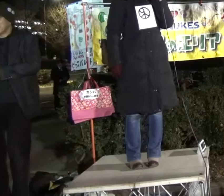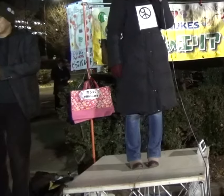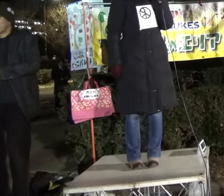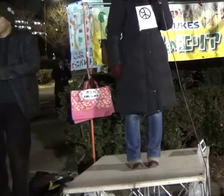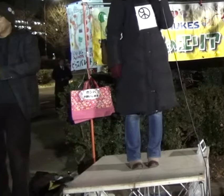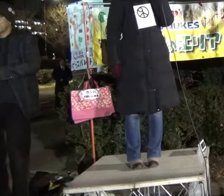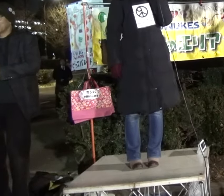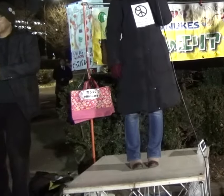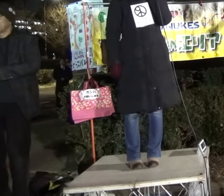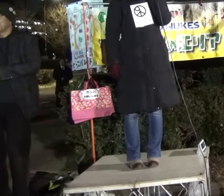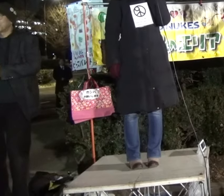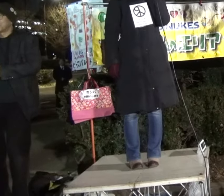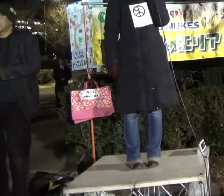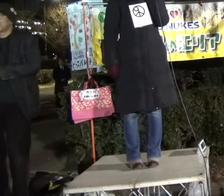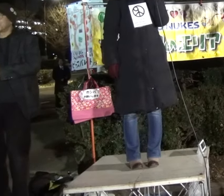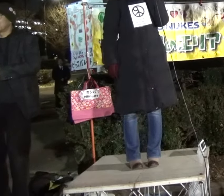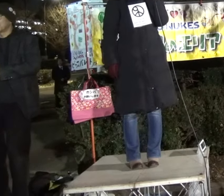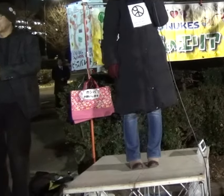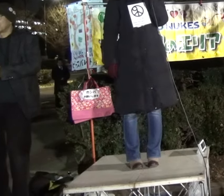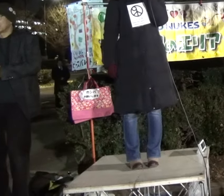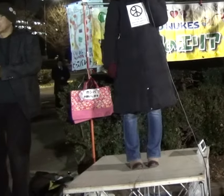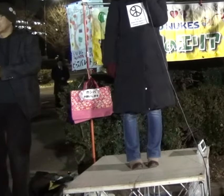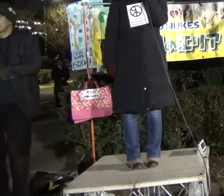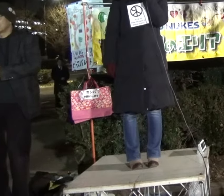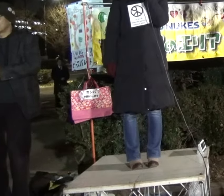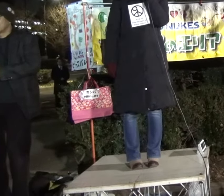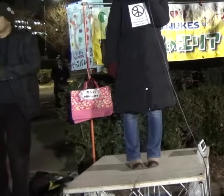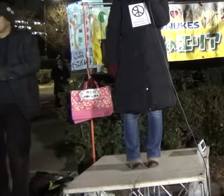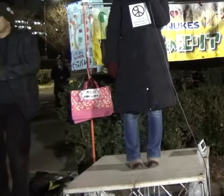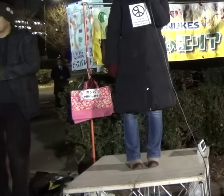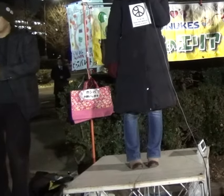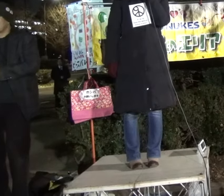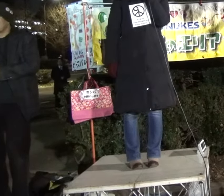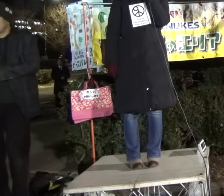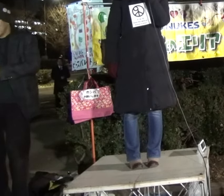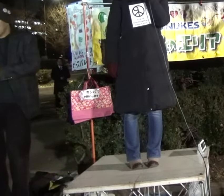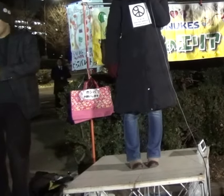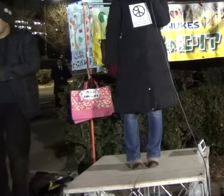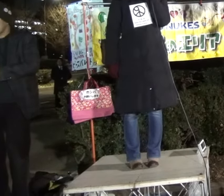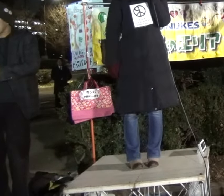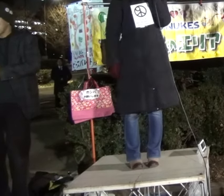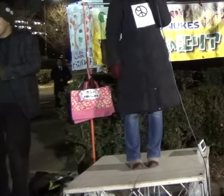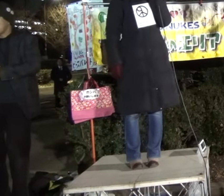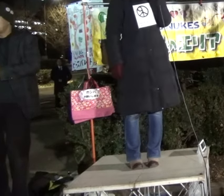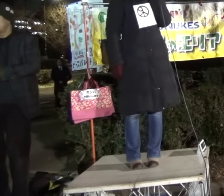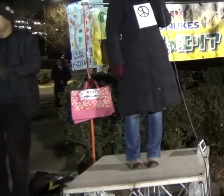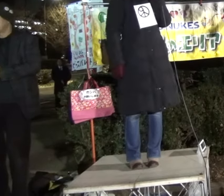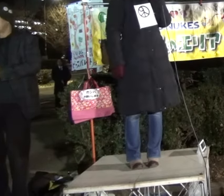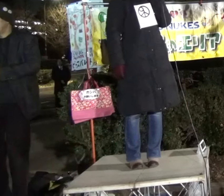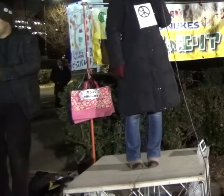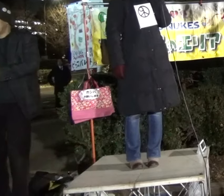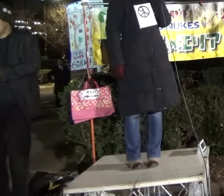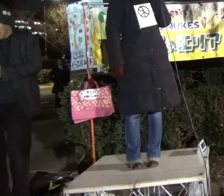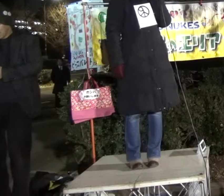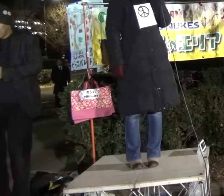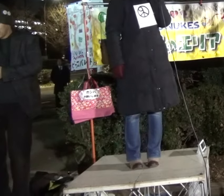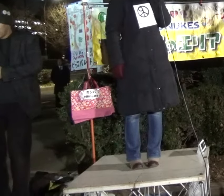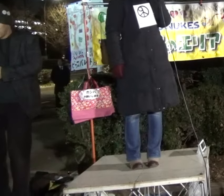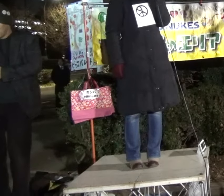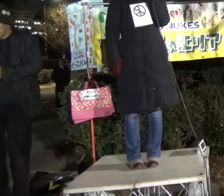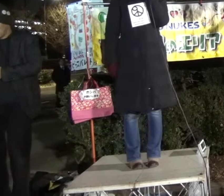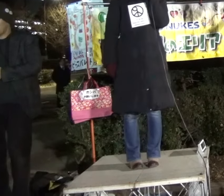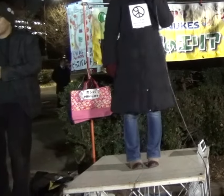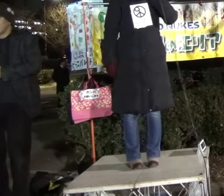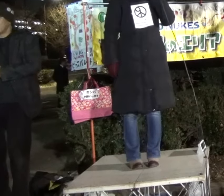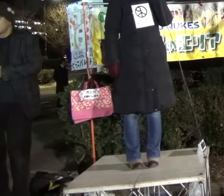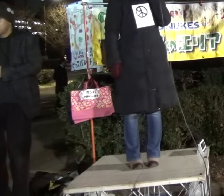ビタですね、 これをね、ぜひね、検索していただくとね、はい、出てくると思いますからね、 はい、アニメですね、 で、YouTube では見られるそう